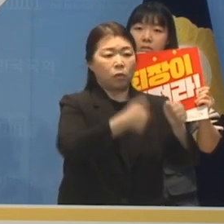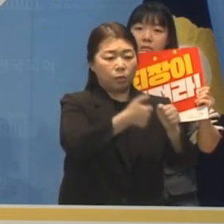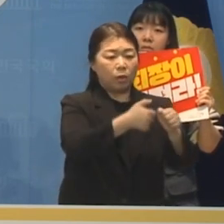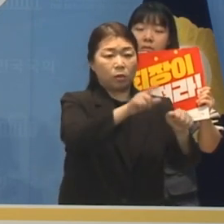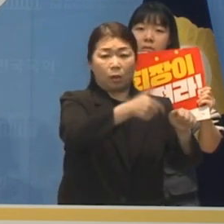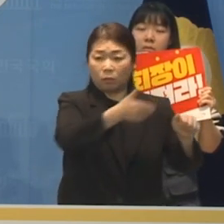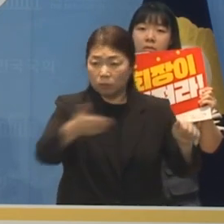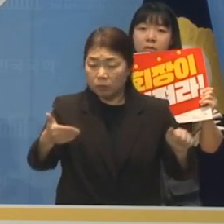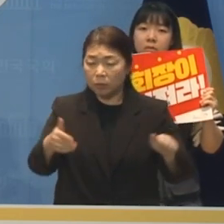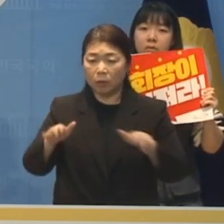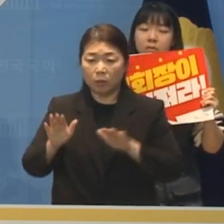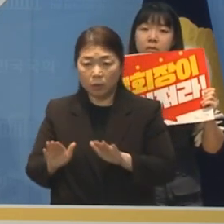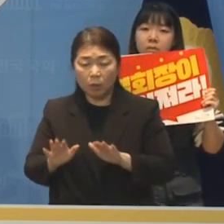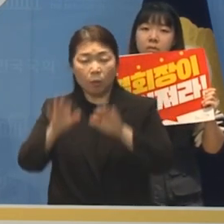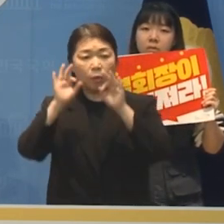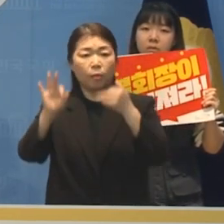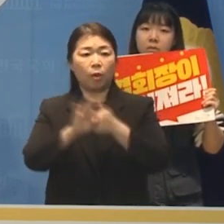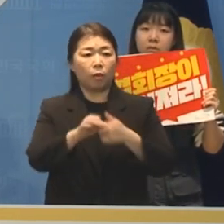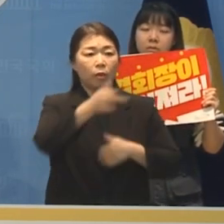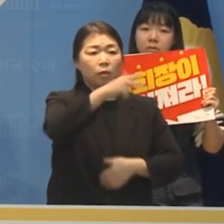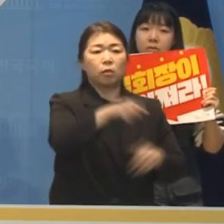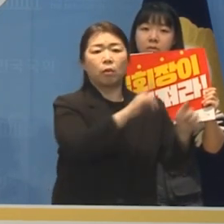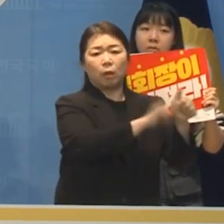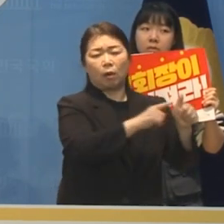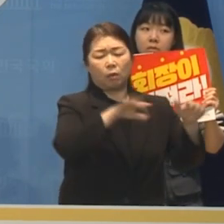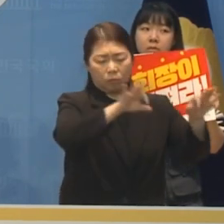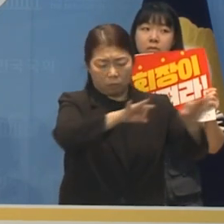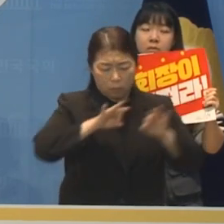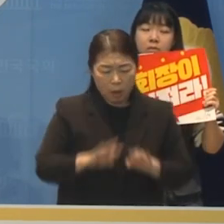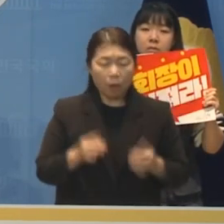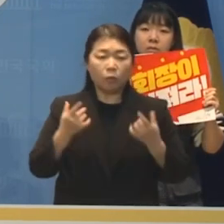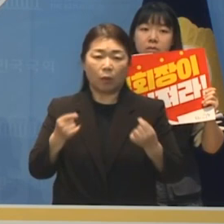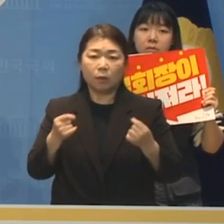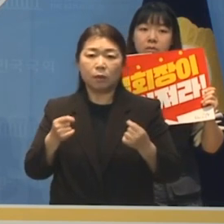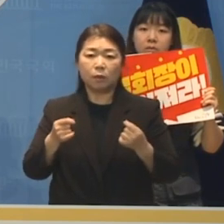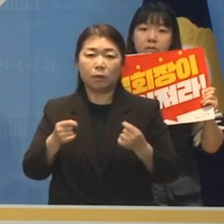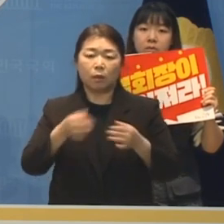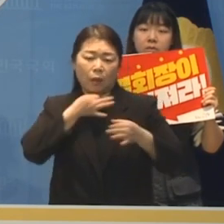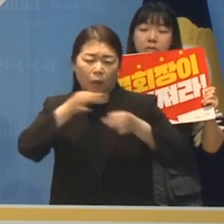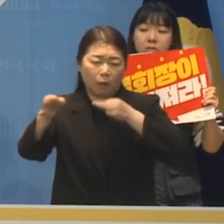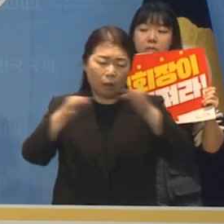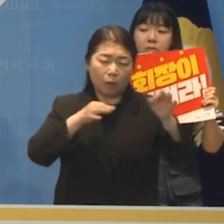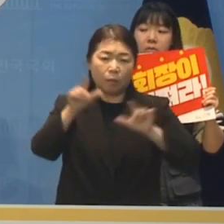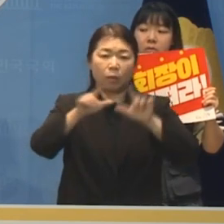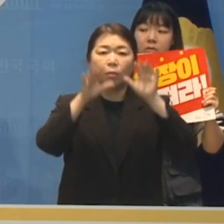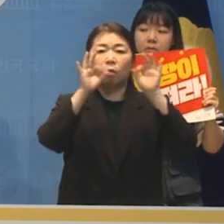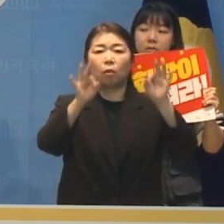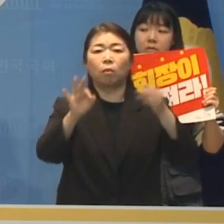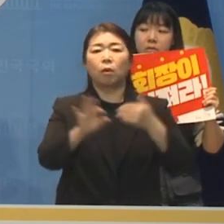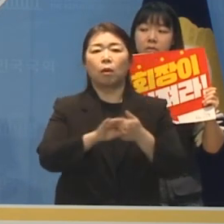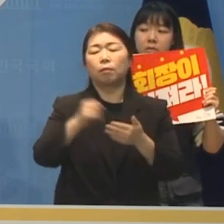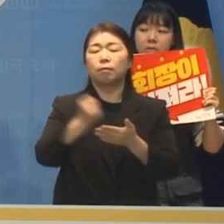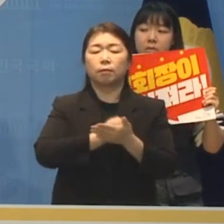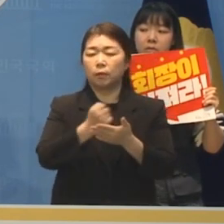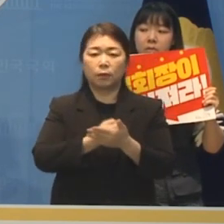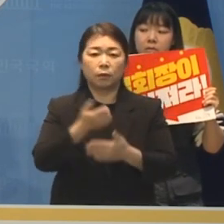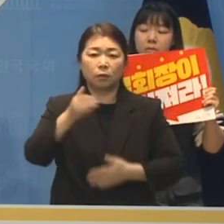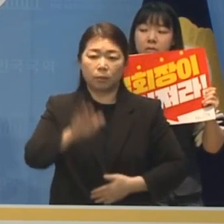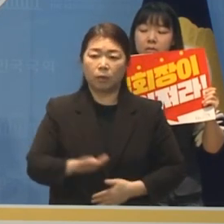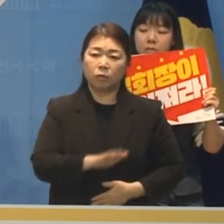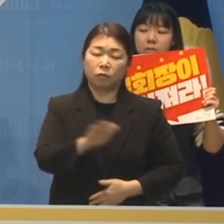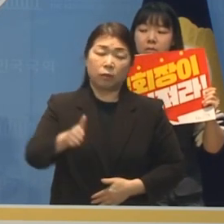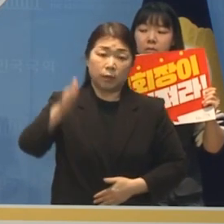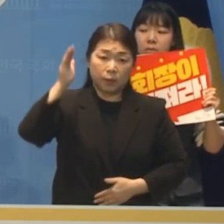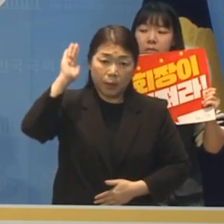우리도 전태일 열사님과 똑같은 외침을 하고 있다는 게 너무 서럽지만 한편으로는 우리의